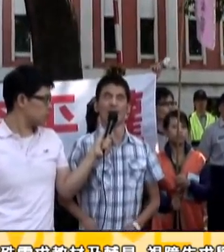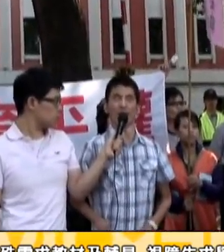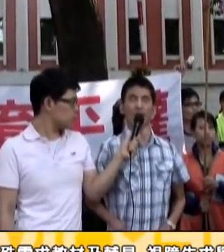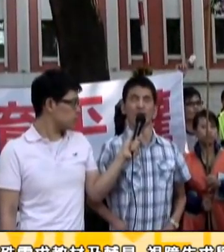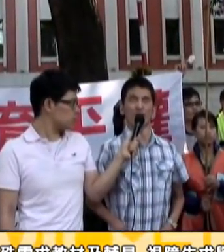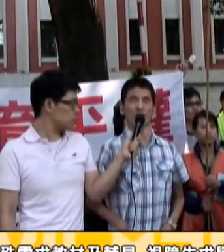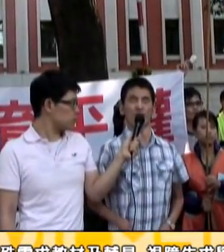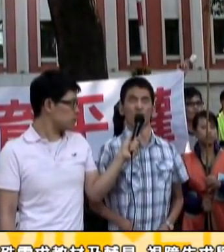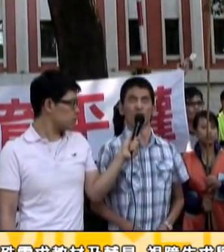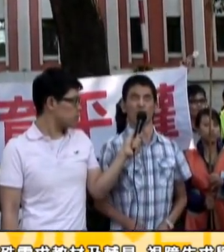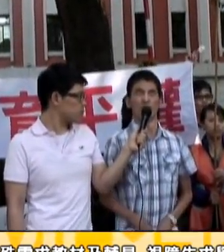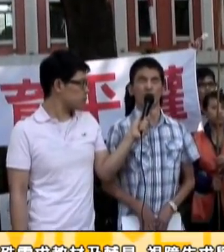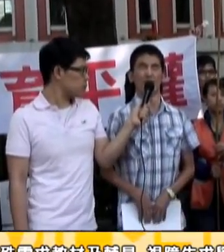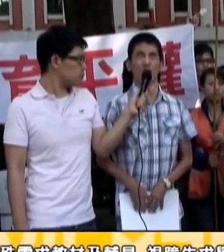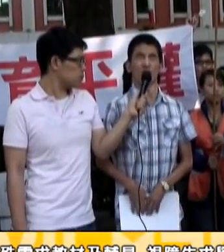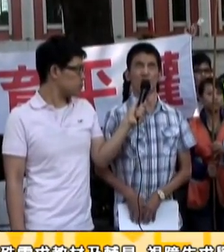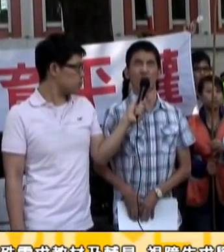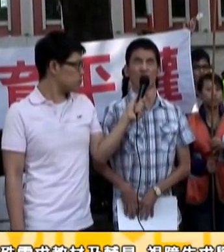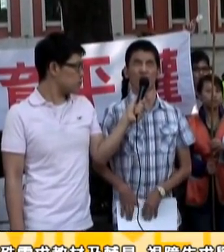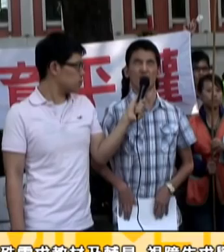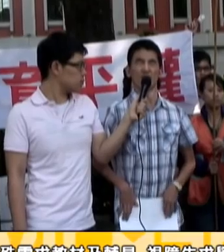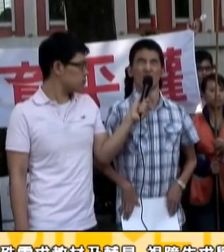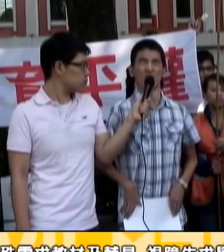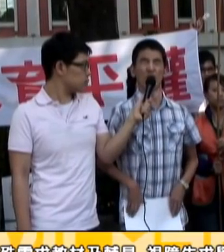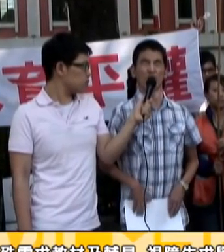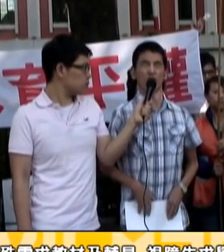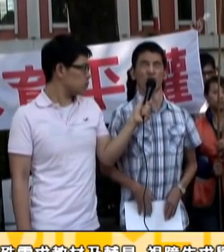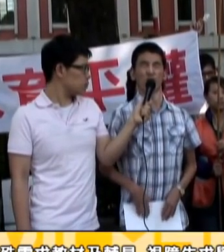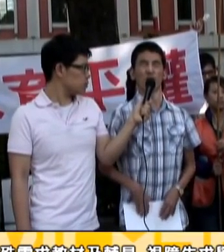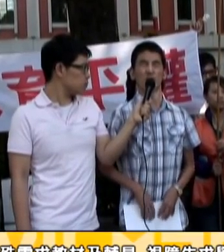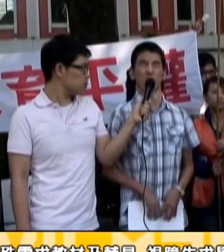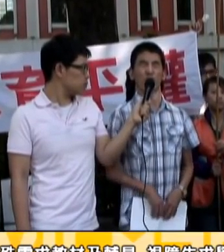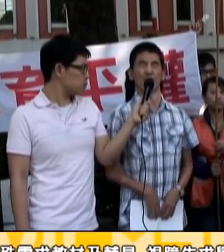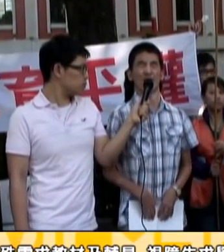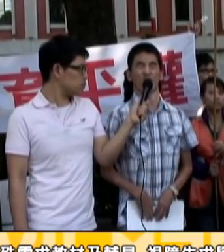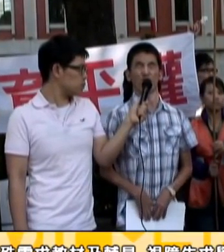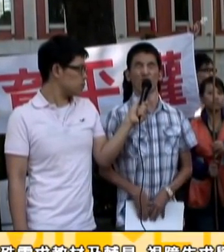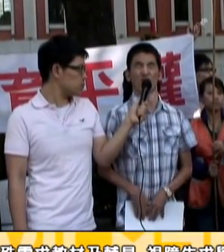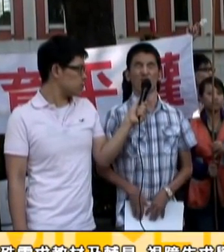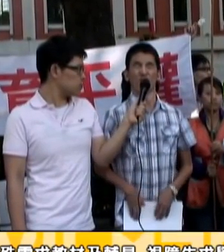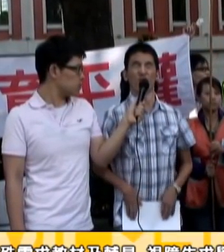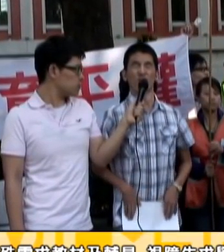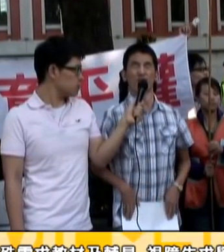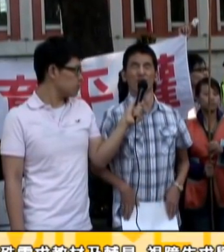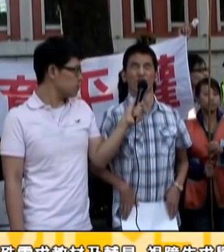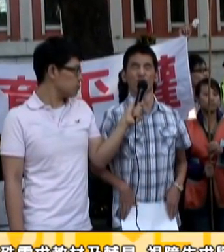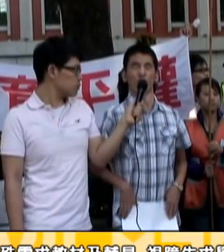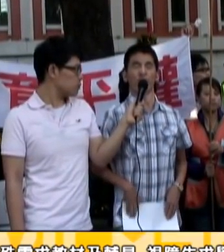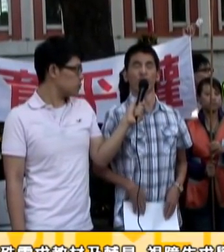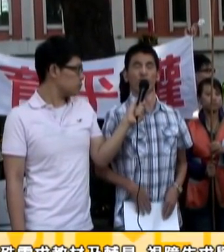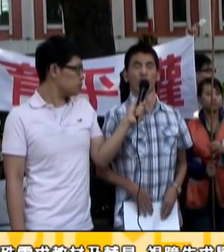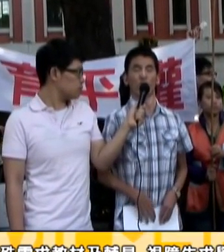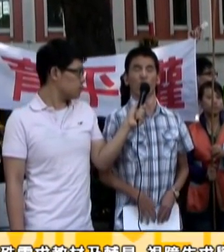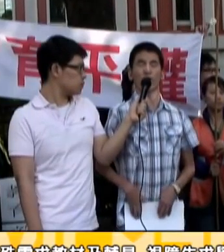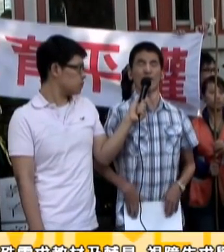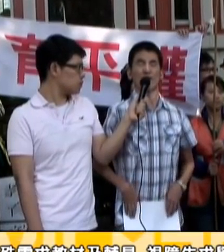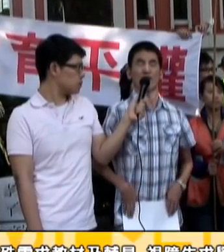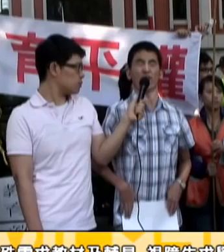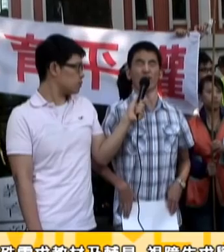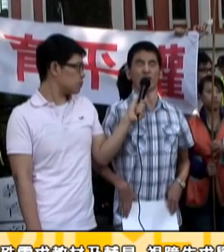入线上讨论、查阅历年成绩，让我有种格格不入的感觉。资源教室多次承诺我改善网页的要